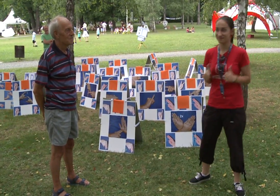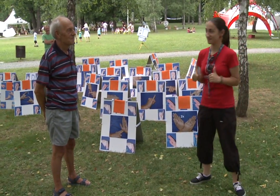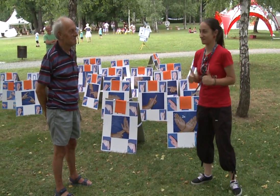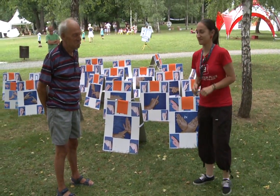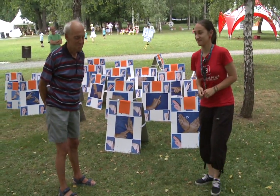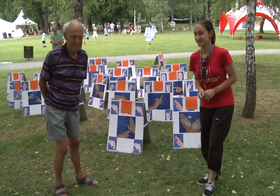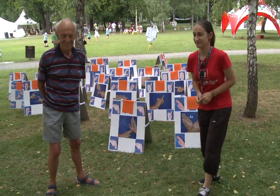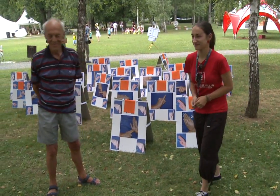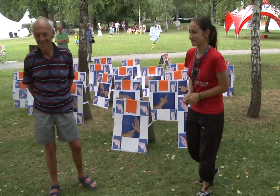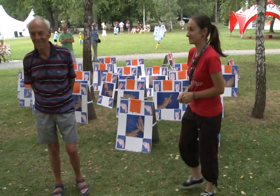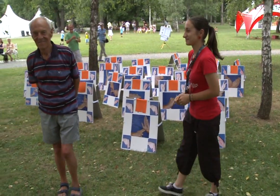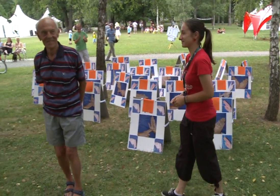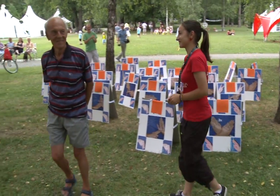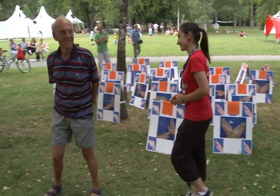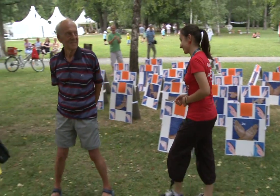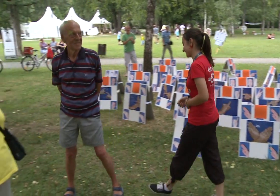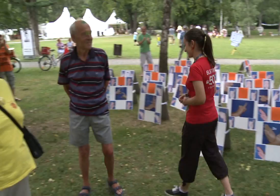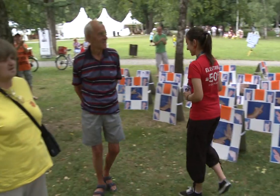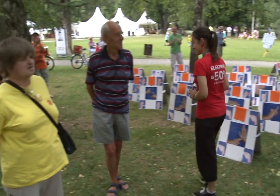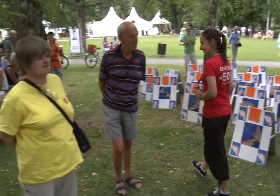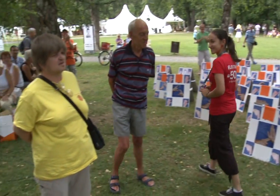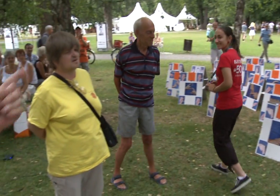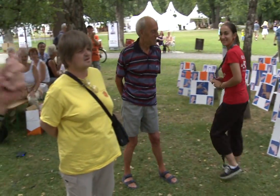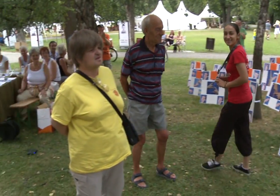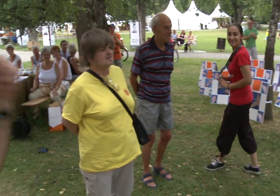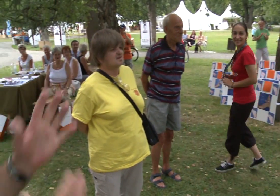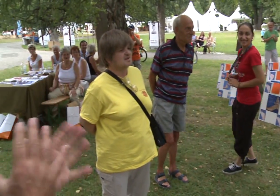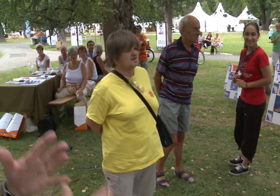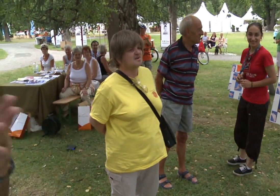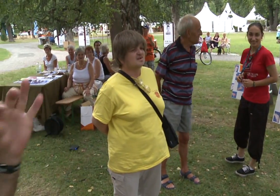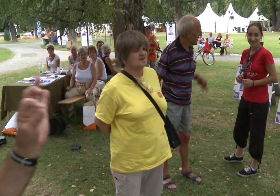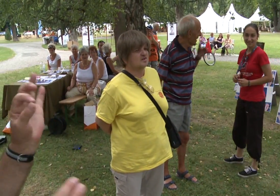Bravo! Tudi Alojz je ugotovil, da je na listku napisana beseda knjiga.